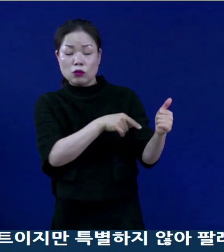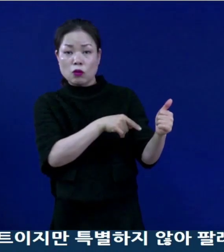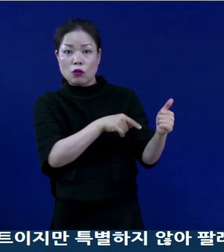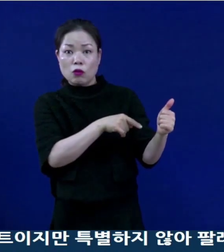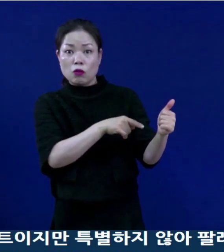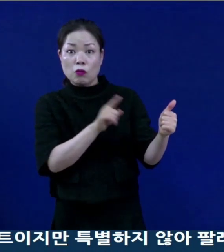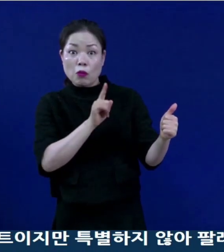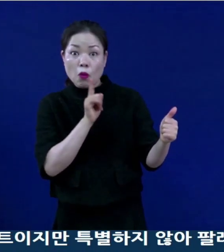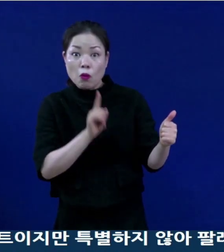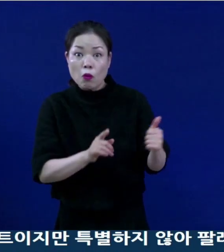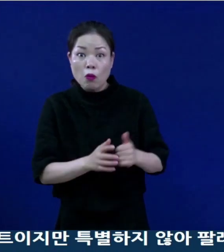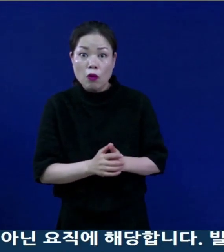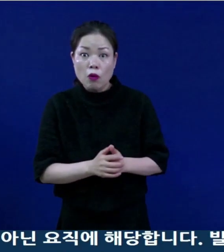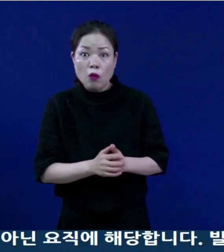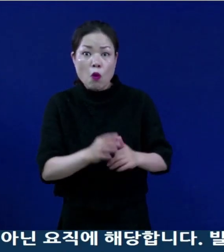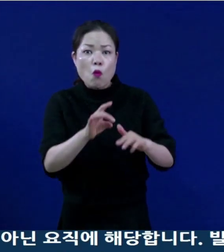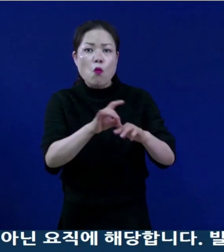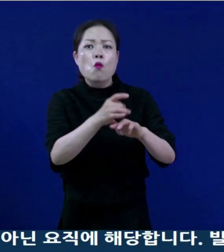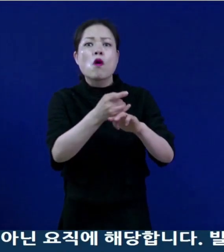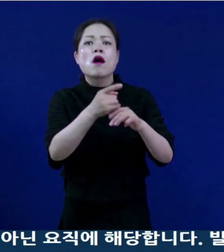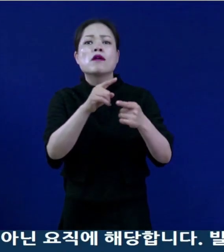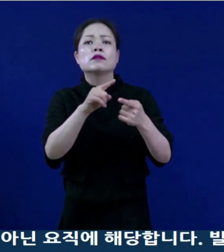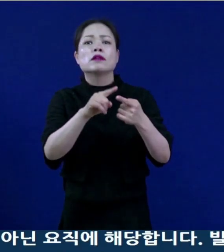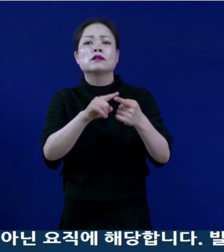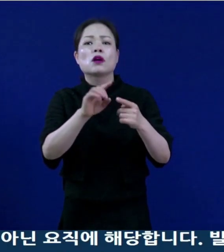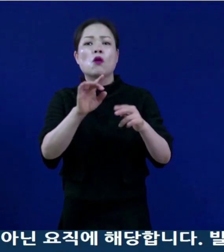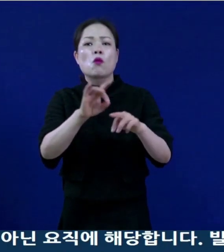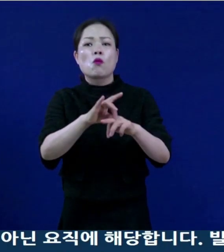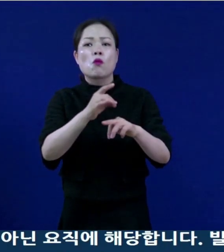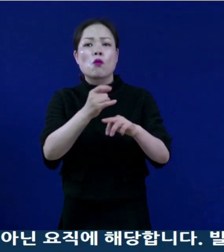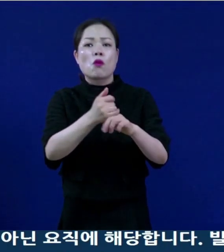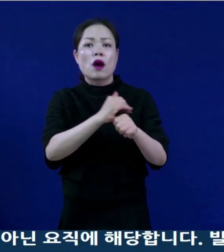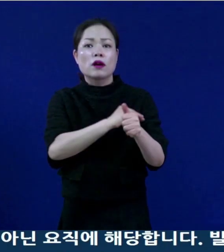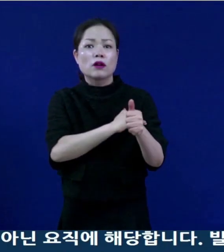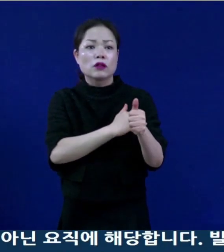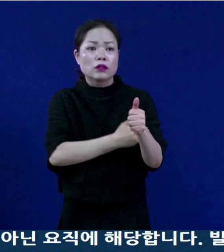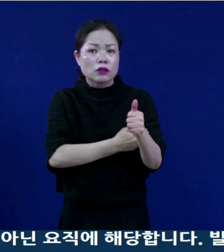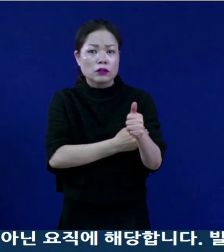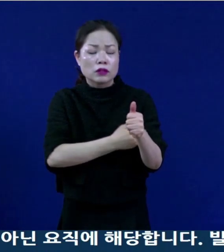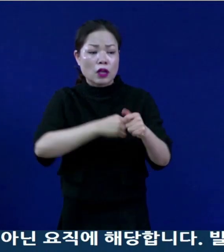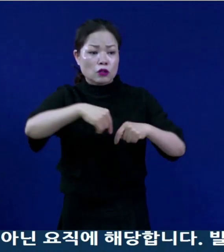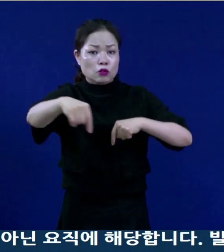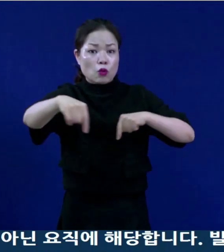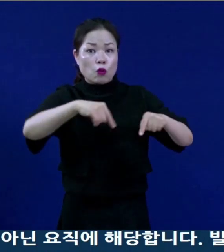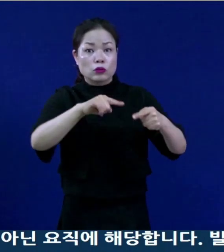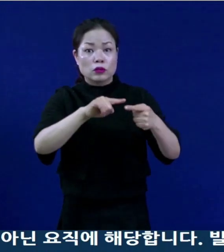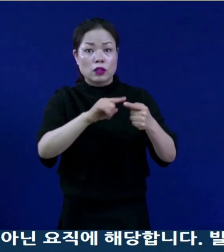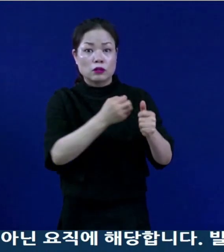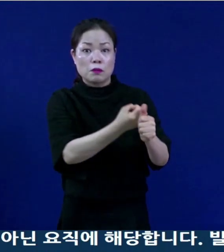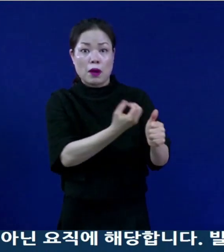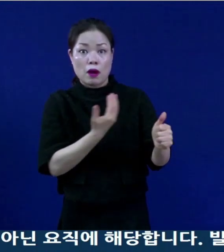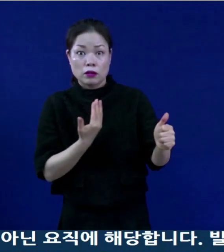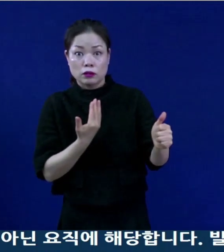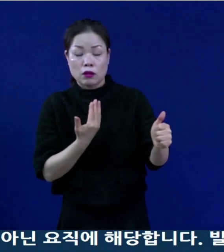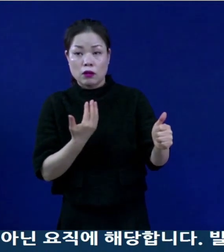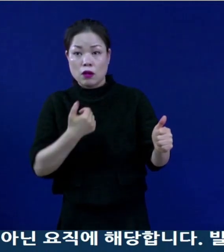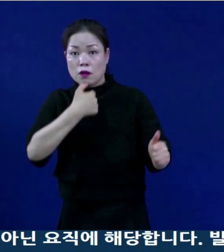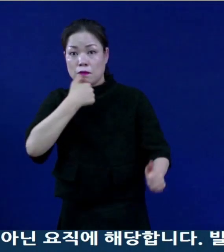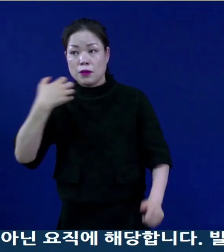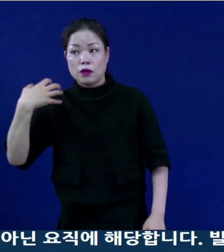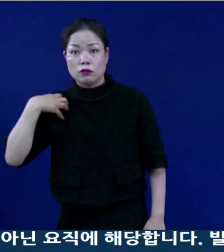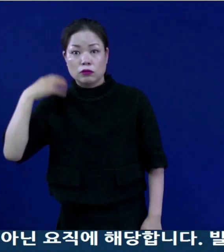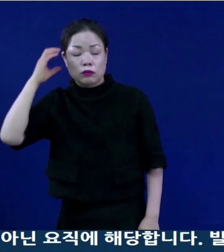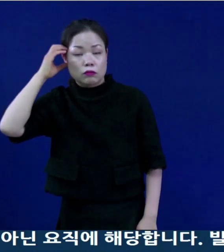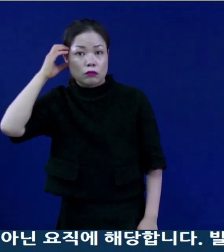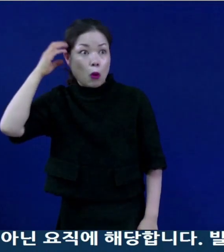뭐에 대해서 얘기하냐면 왕에 대해서, 왕권에 대해서 얘기하고 왕권의 통치에 대해서 얘기하고 있으니 빌라도의